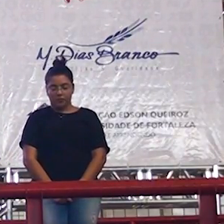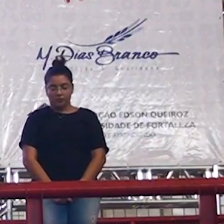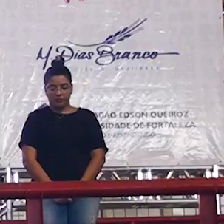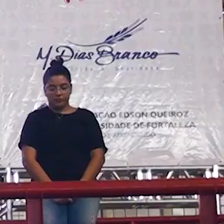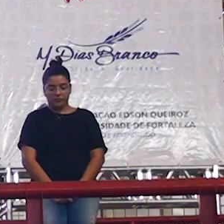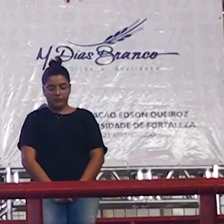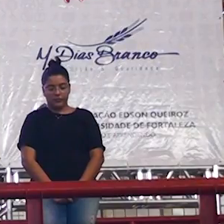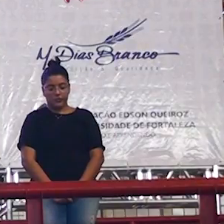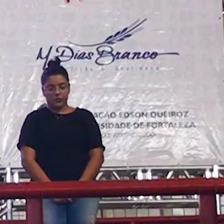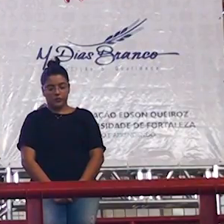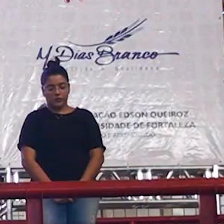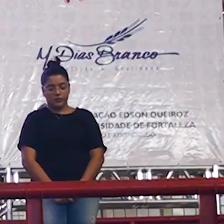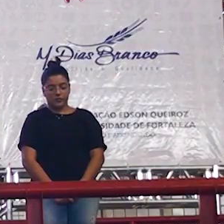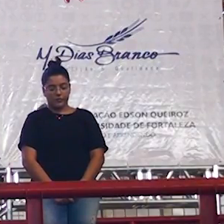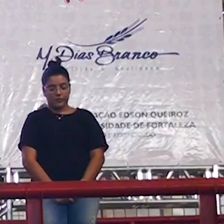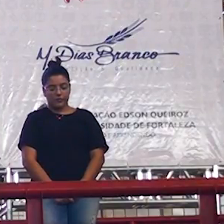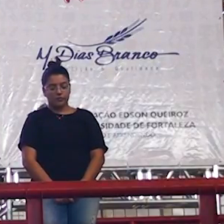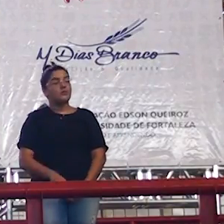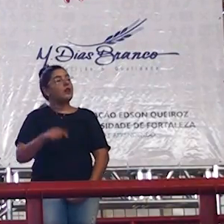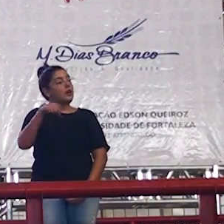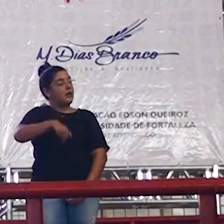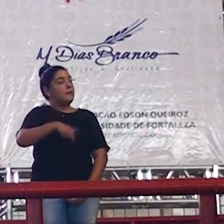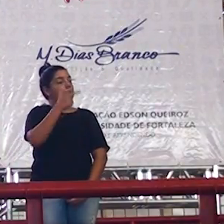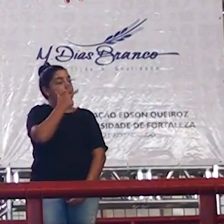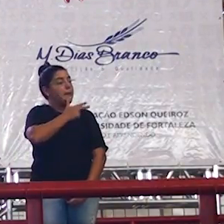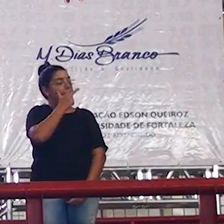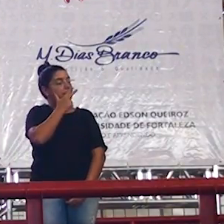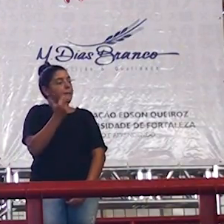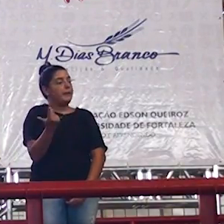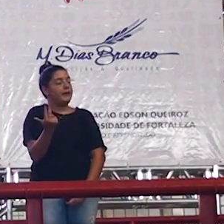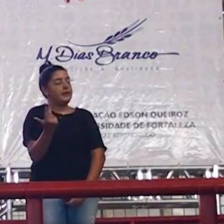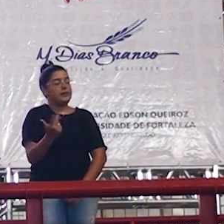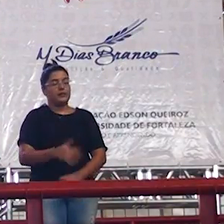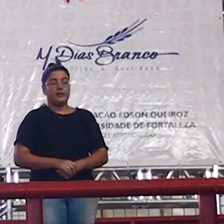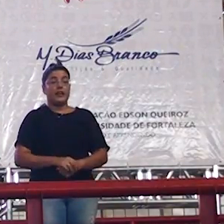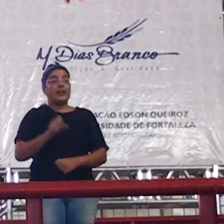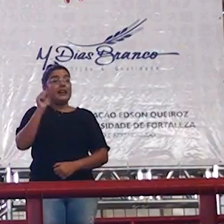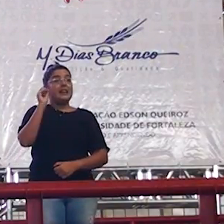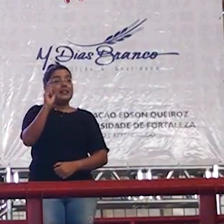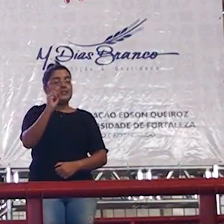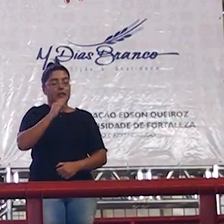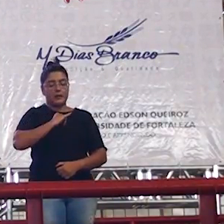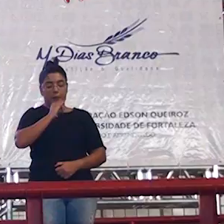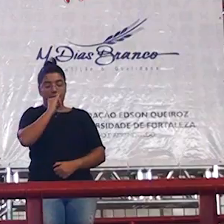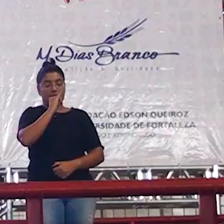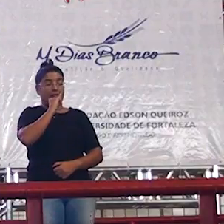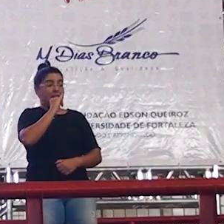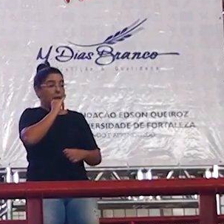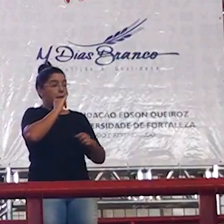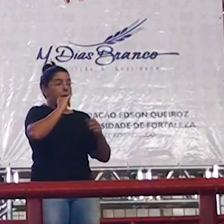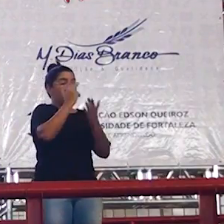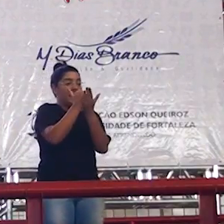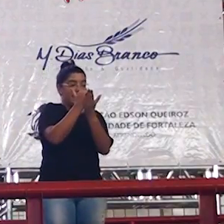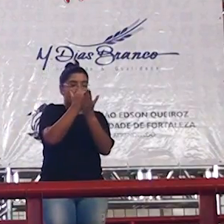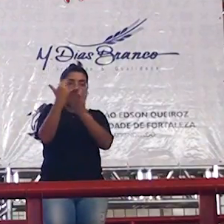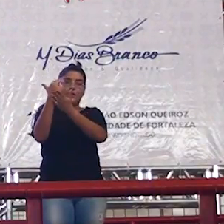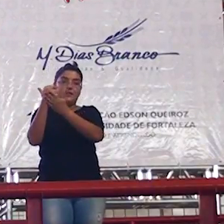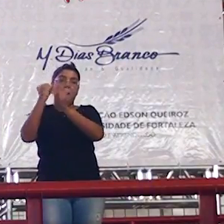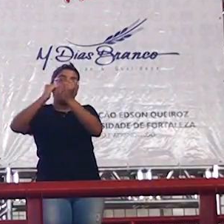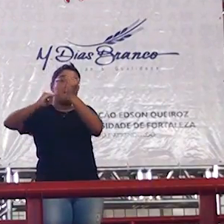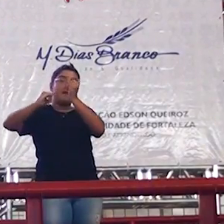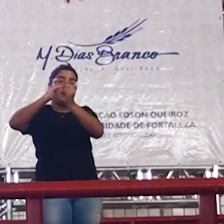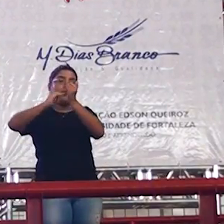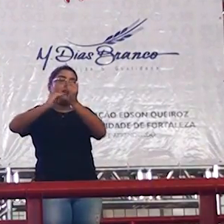falou? Beleza. Aqui é a mesma coisa. Se eu tenho figuras semelhantes, os